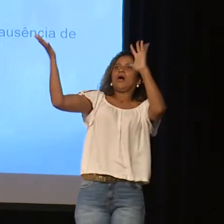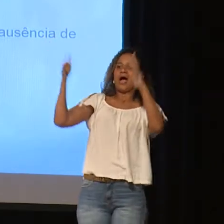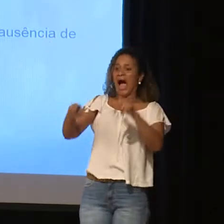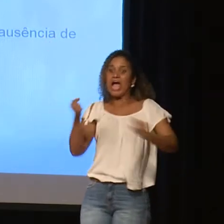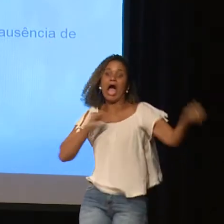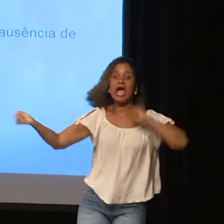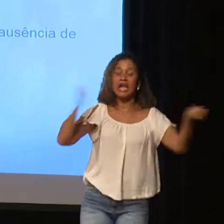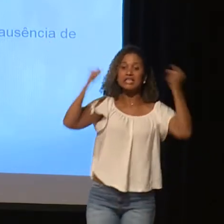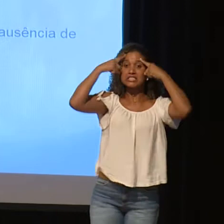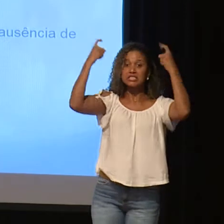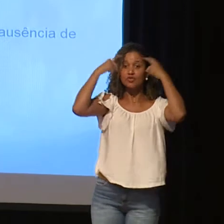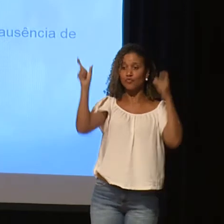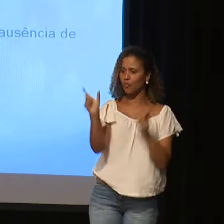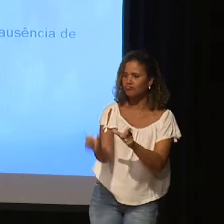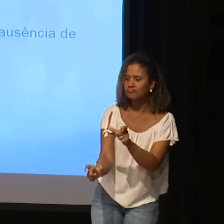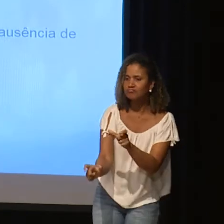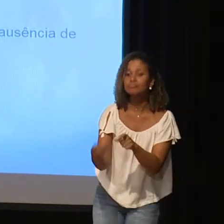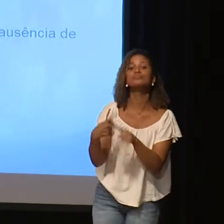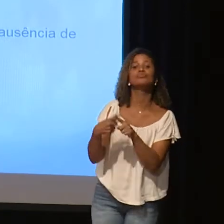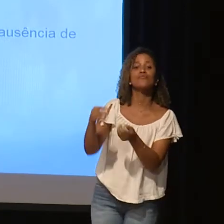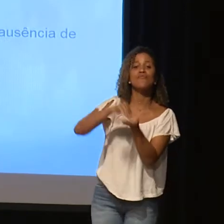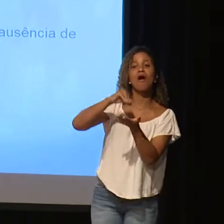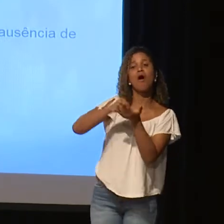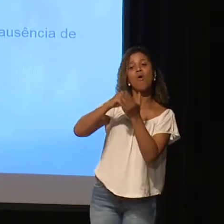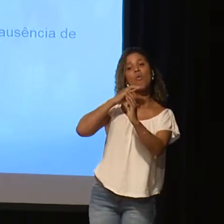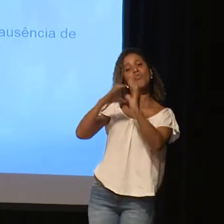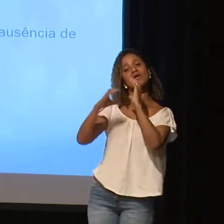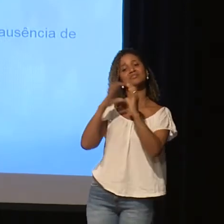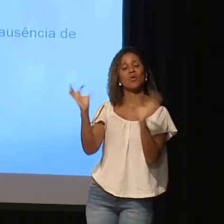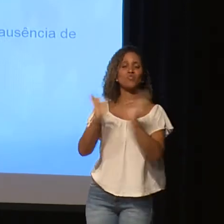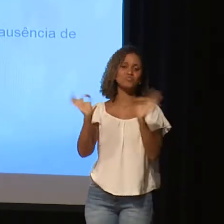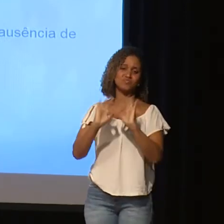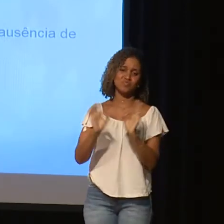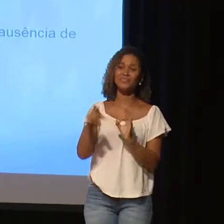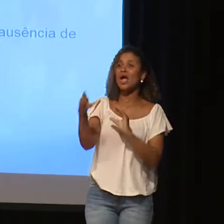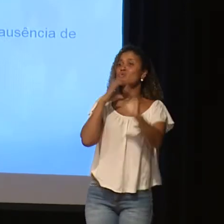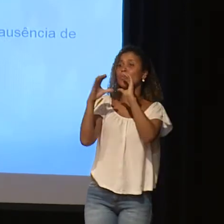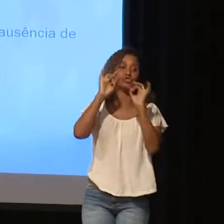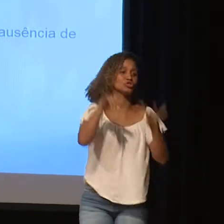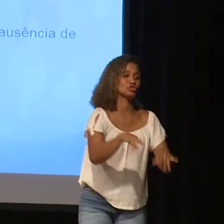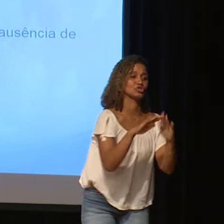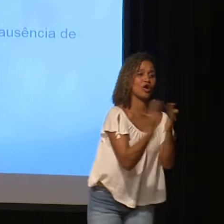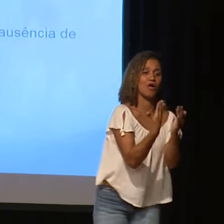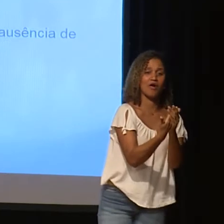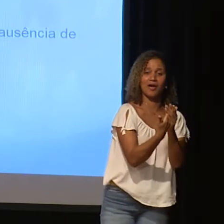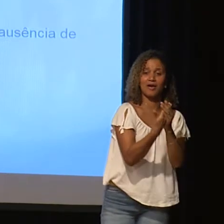escola. Aí começava a agressividade. Por quê? Faltava comunicação dentro do espaço